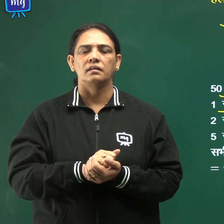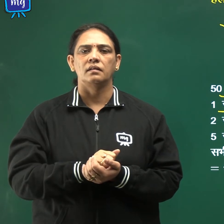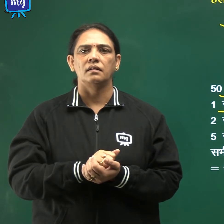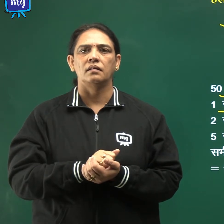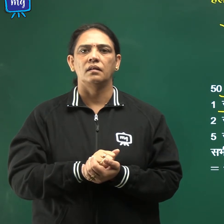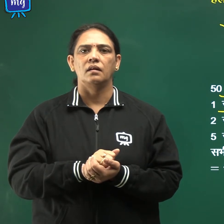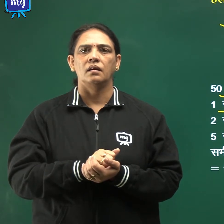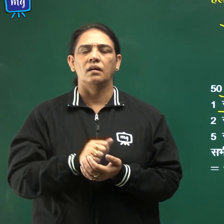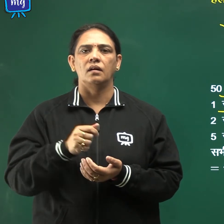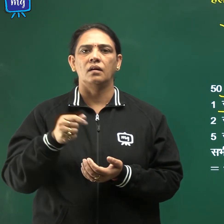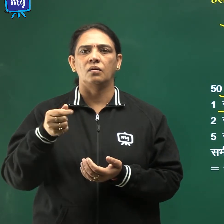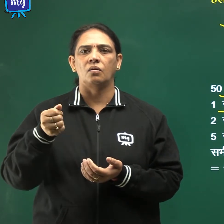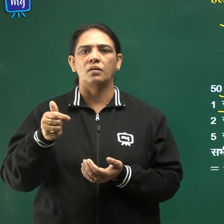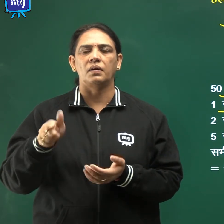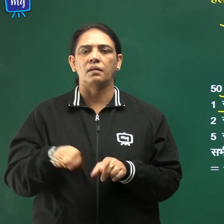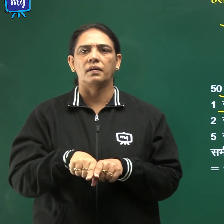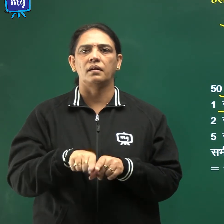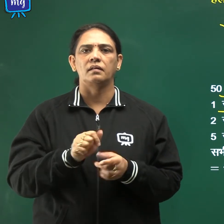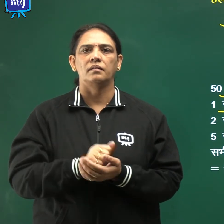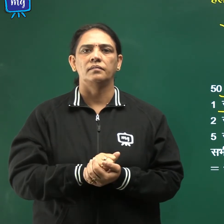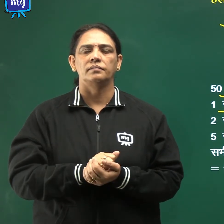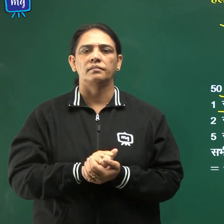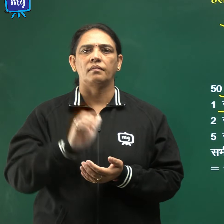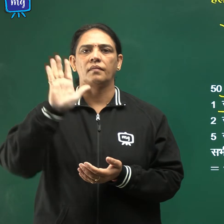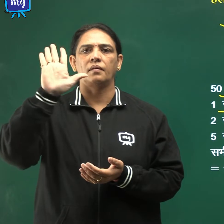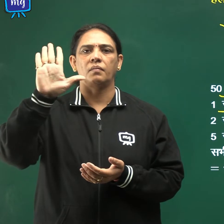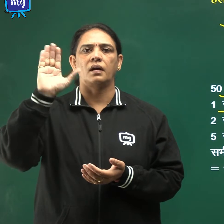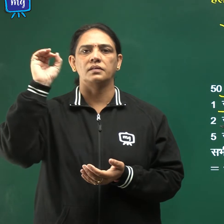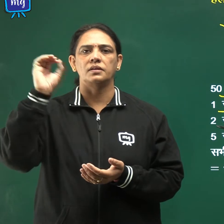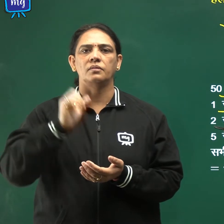का नोट बराबर 150